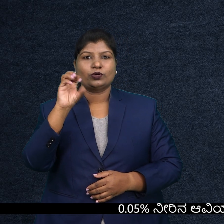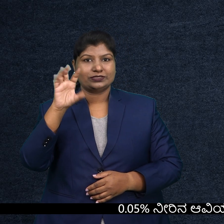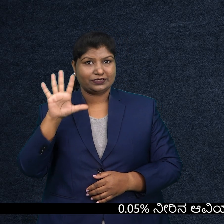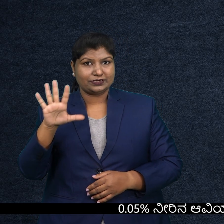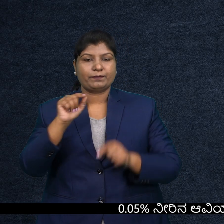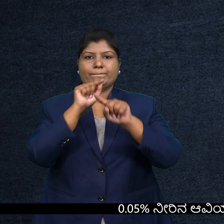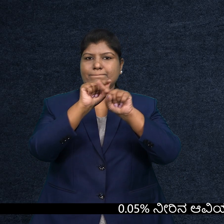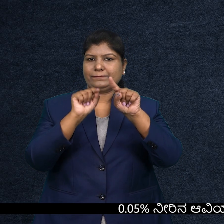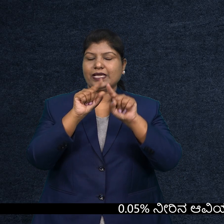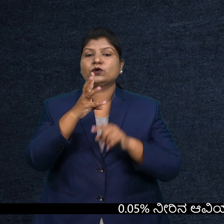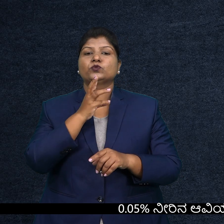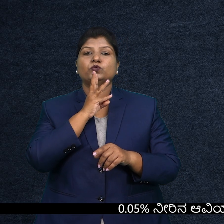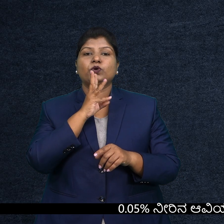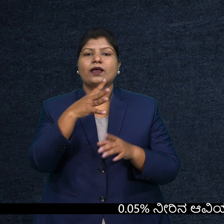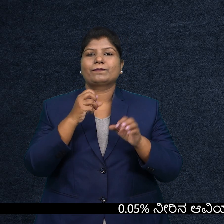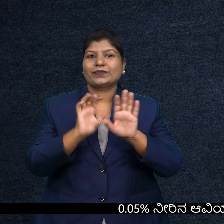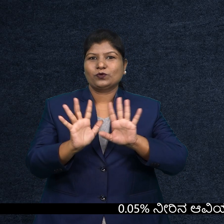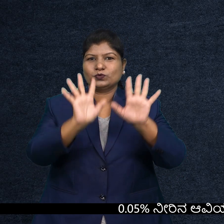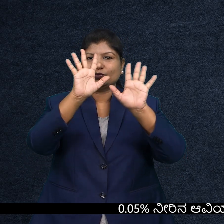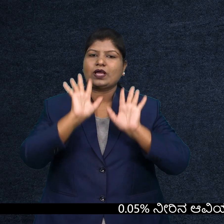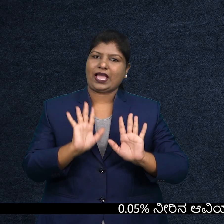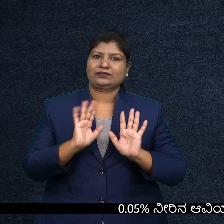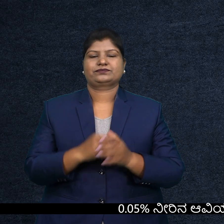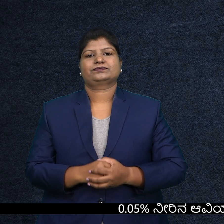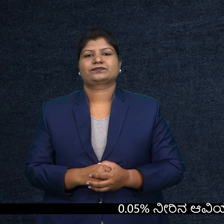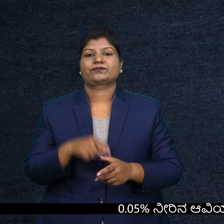0.05% ನೀರಿನ ಆವಿಯನ್ನು ಸಹ ಹೊಂದಿರುತ್ತದೆ.